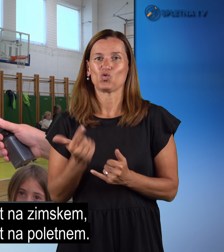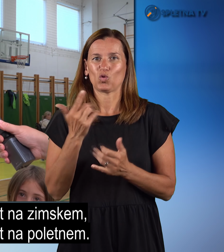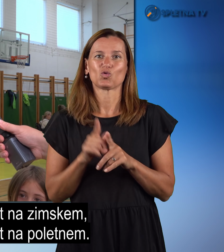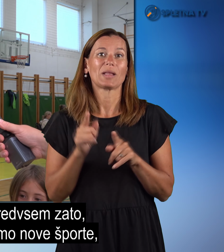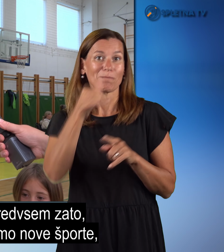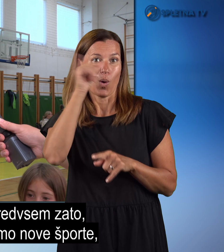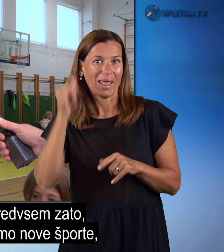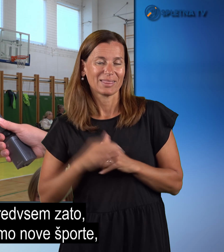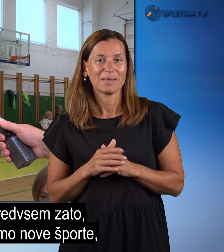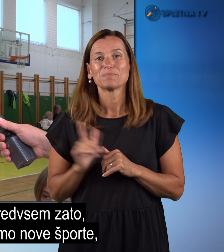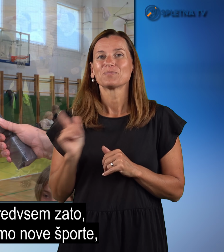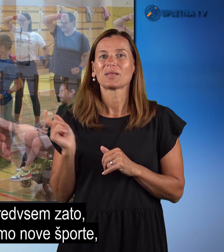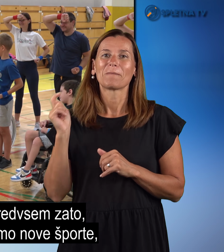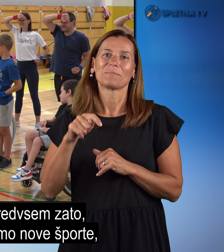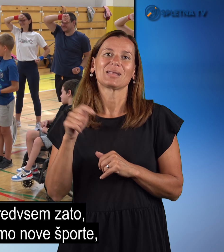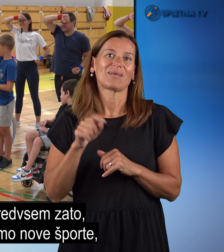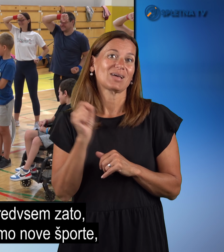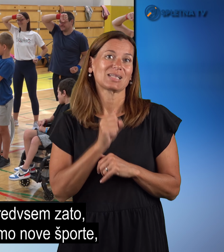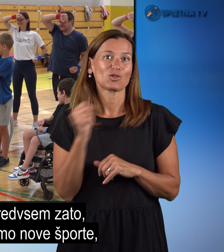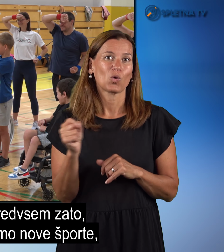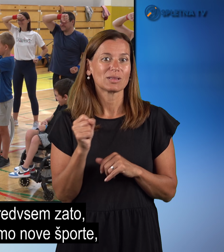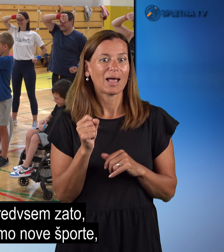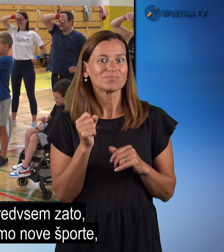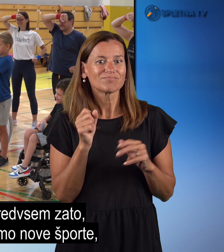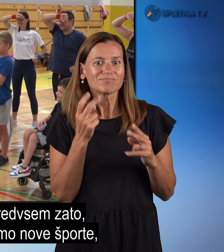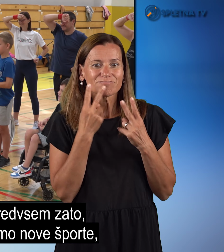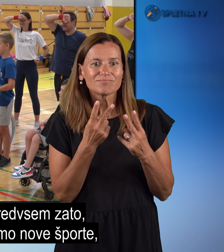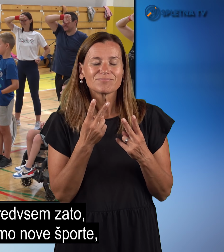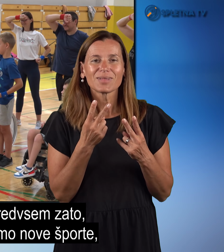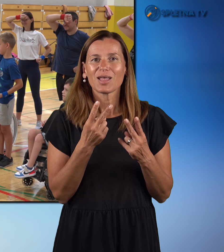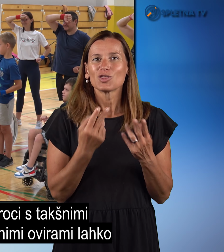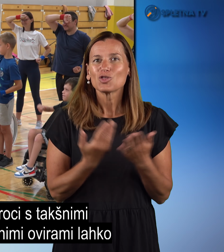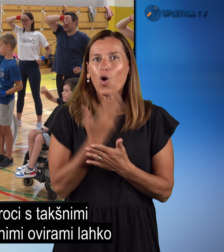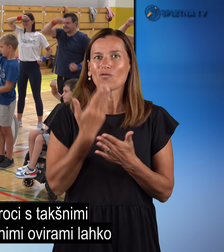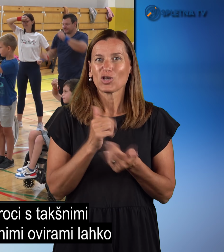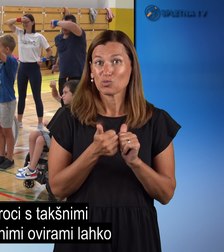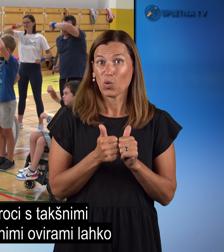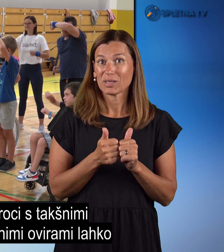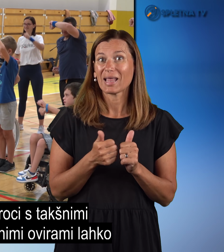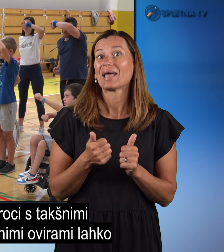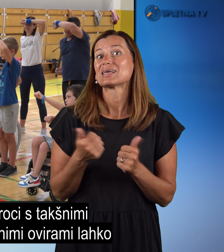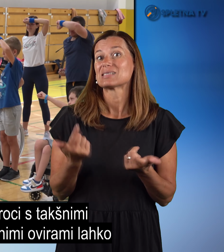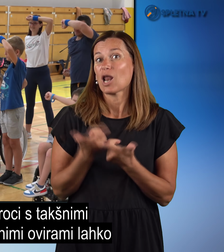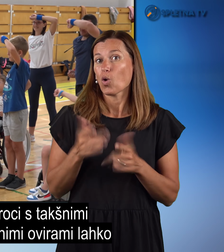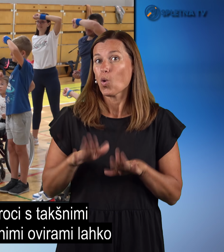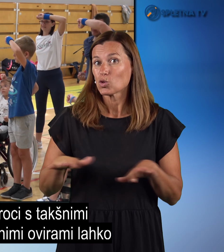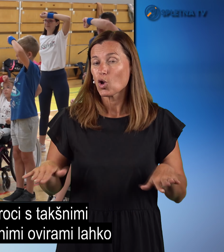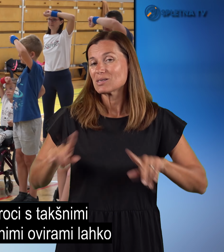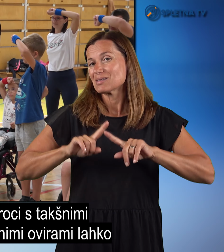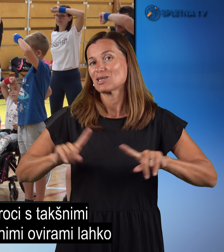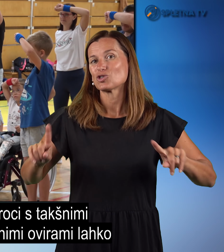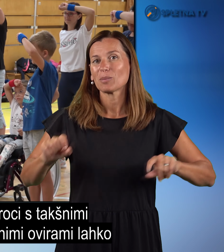poletnem. Prihajava pa predvsem zato, da lahko spoznamo nove športe, s katerimi se lahko otroci z takšnimi in